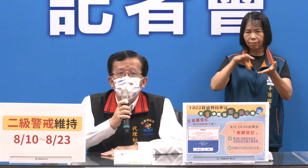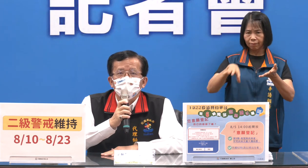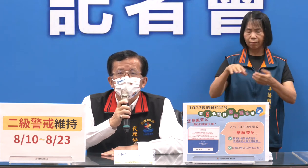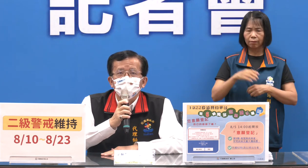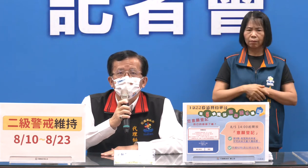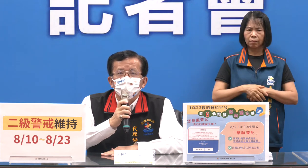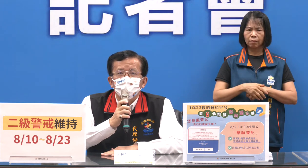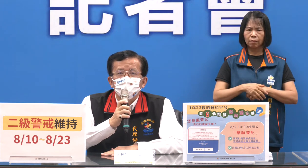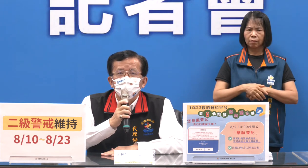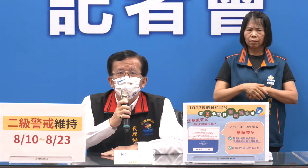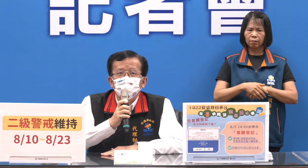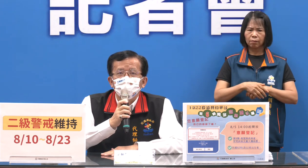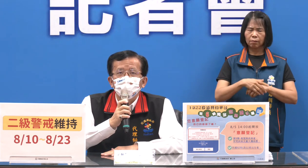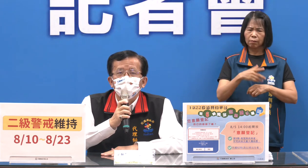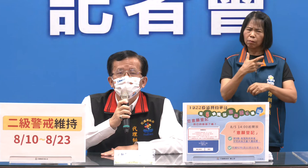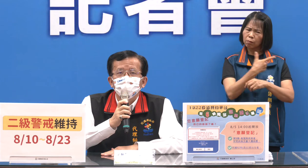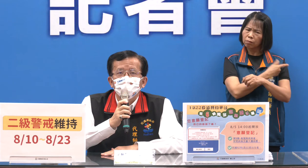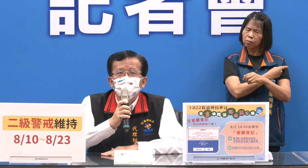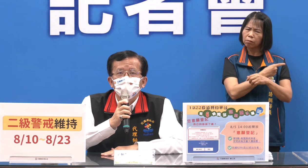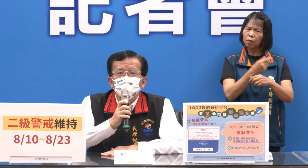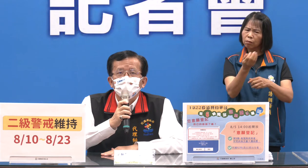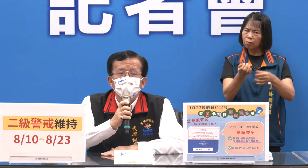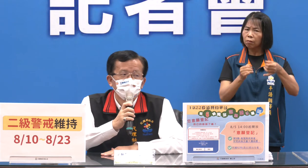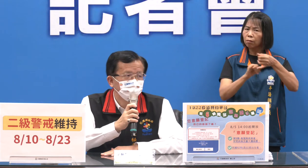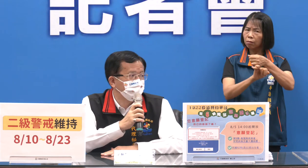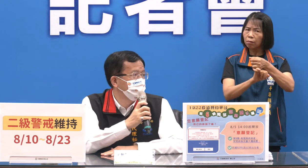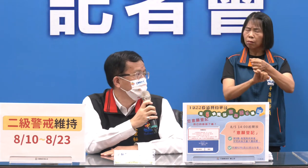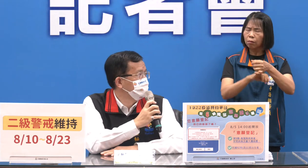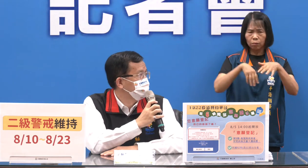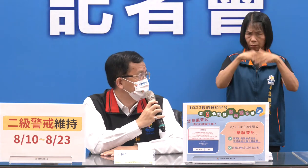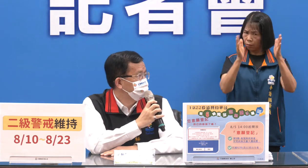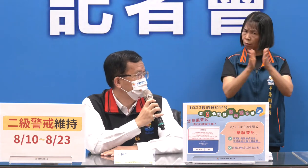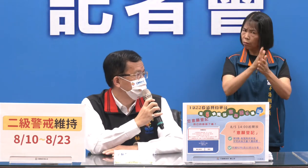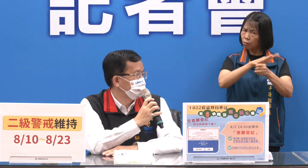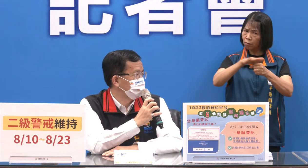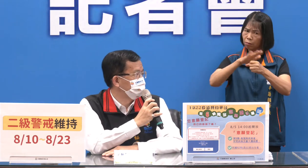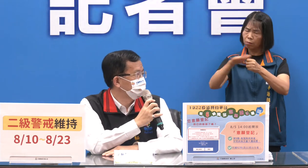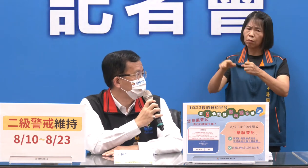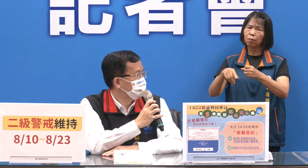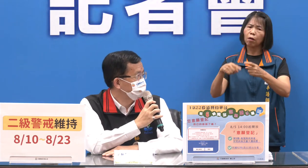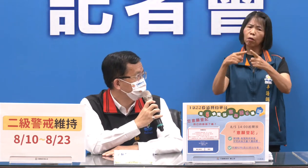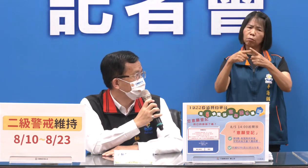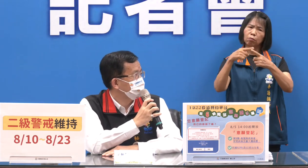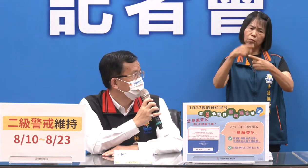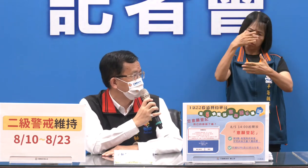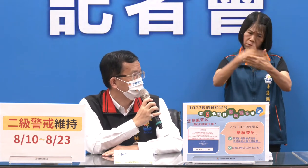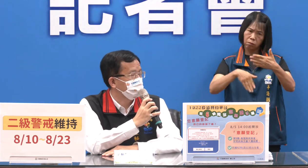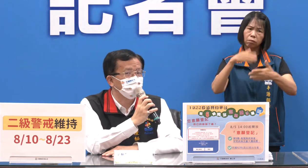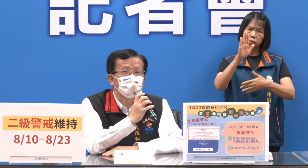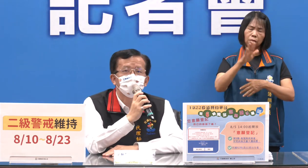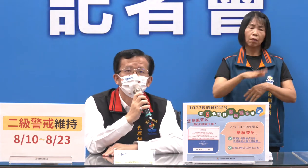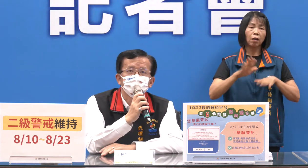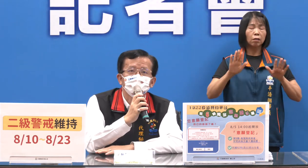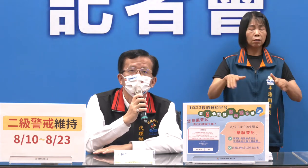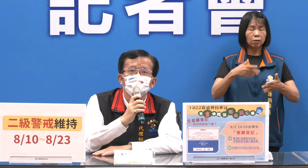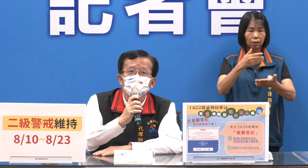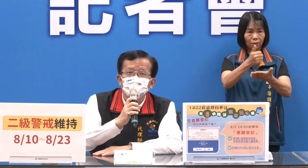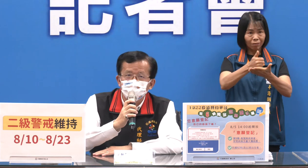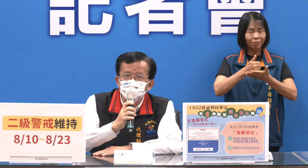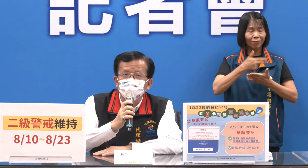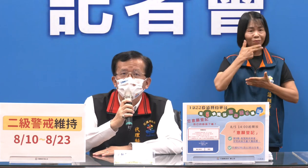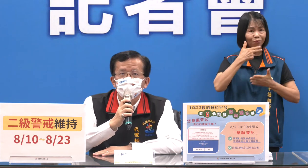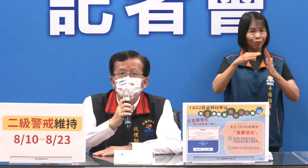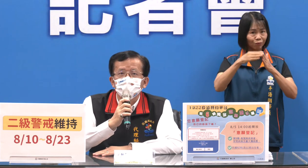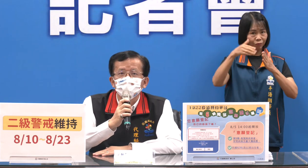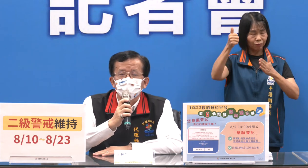这样的疫苗接种的预约部分都额满。这部分请朱局长是不是来跟我们相亲，跟我们